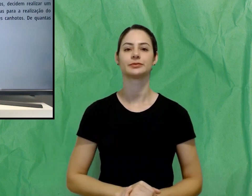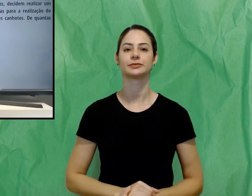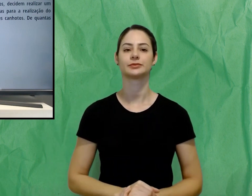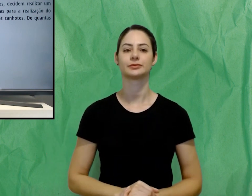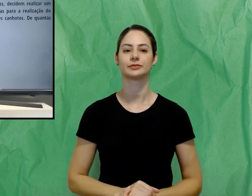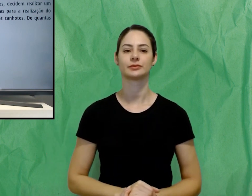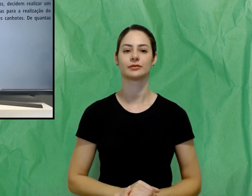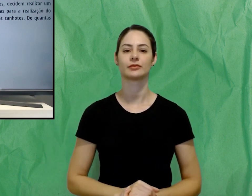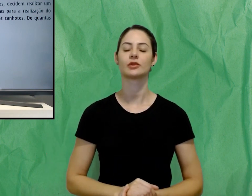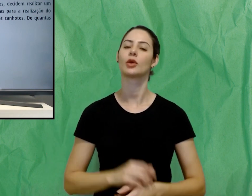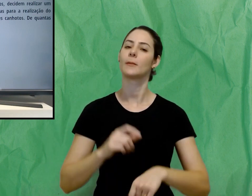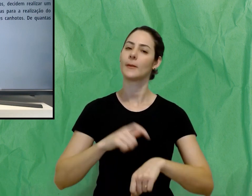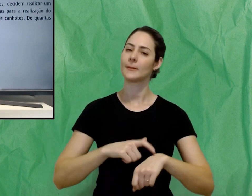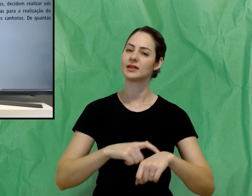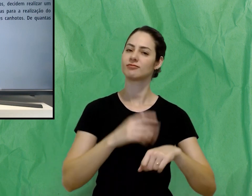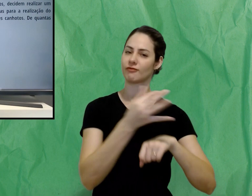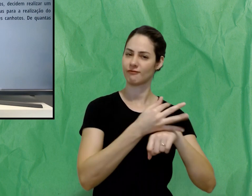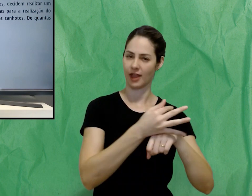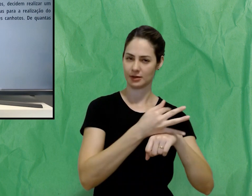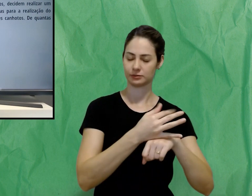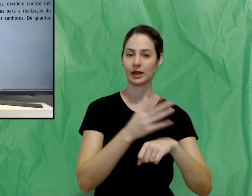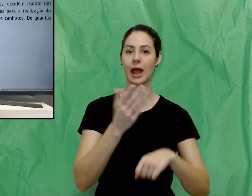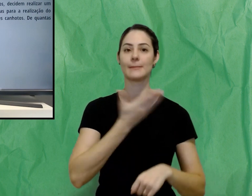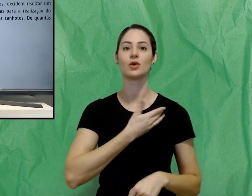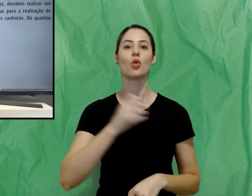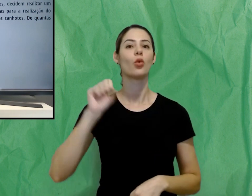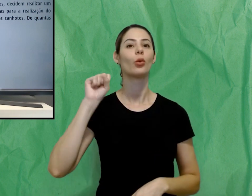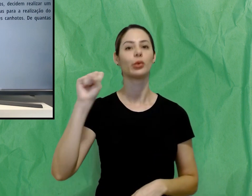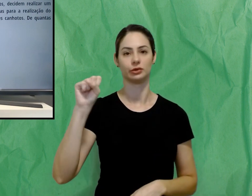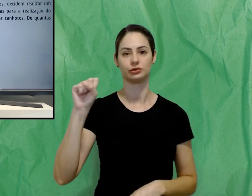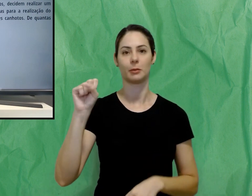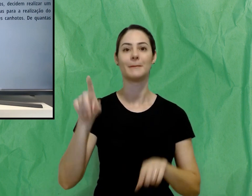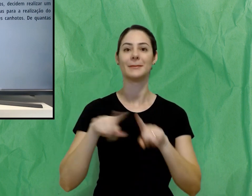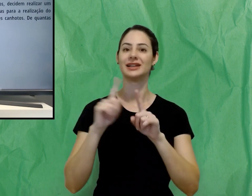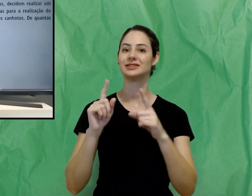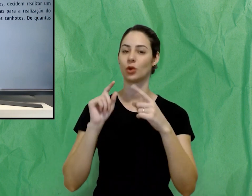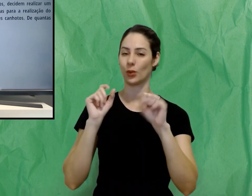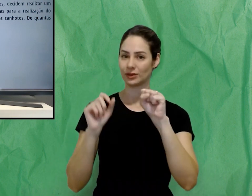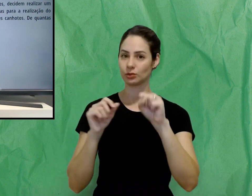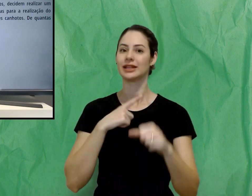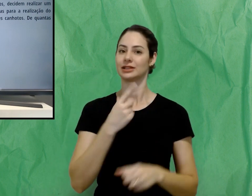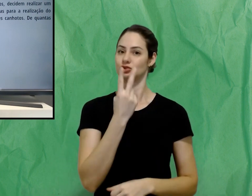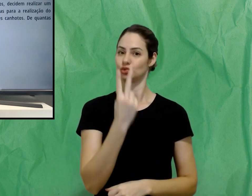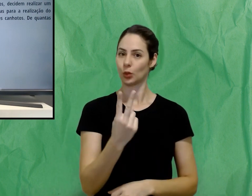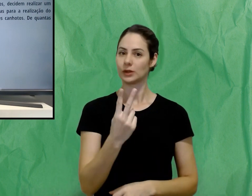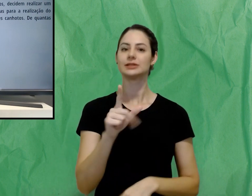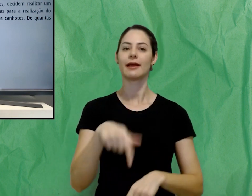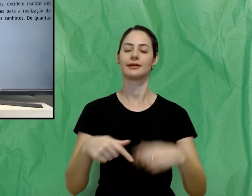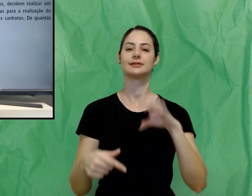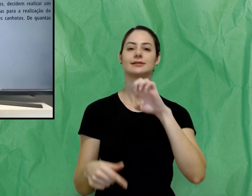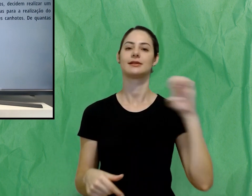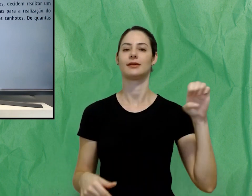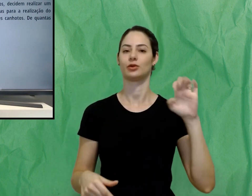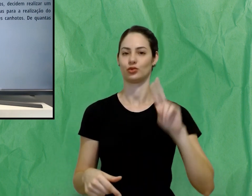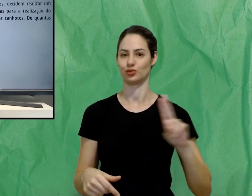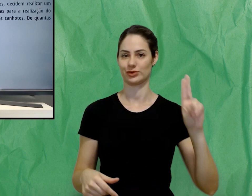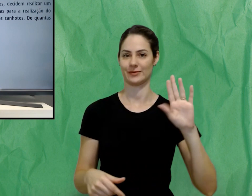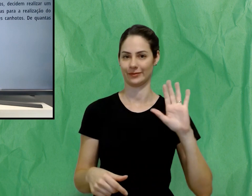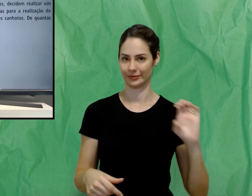Durante suas férias, 8 amigos, dos quais 2 são canhotos, decidem realizar um torneio de vôlei de